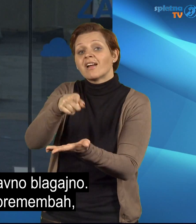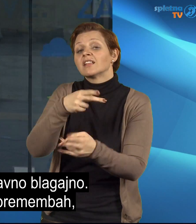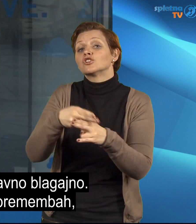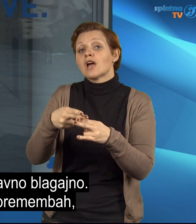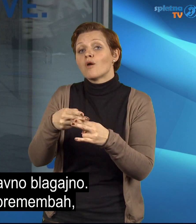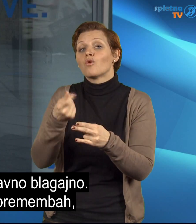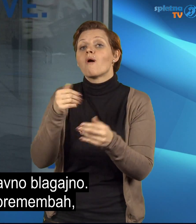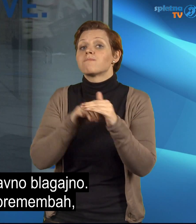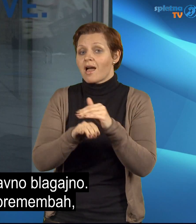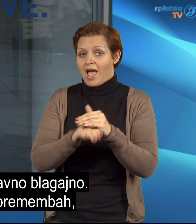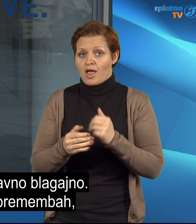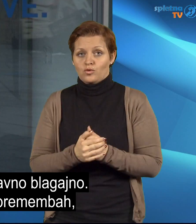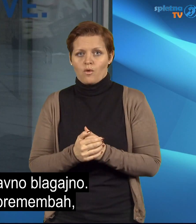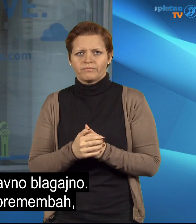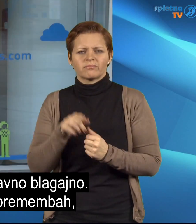blagajno.